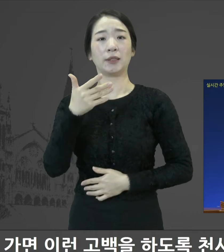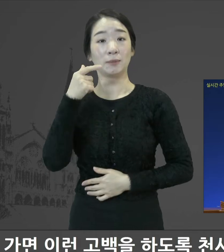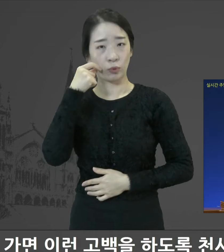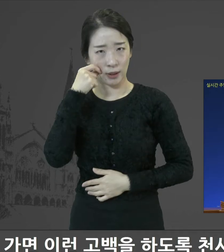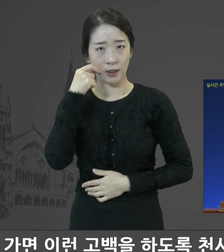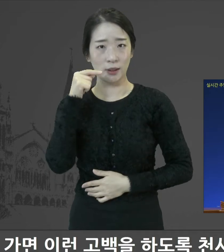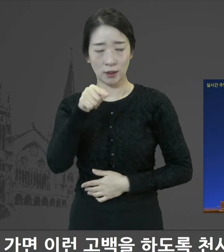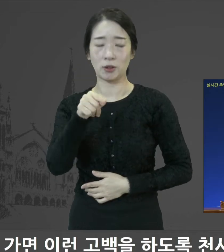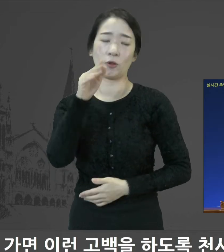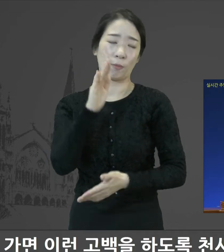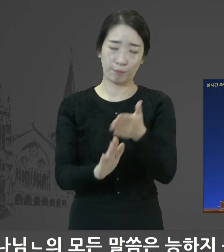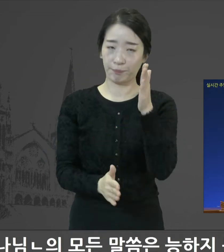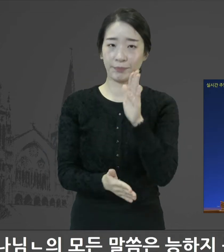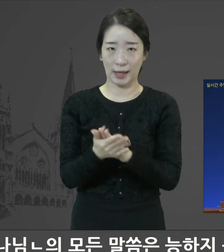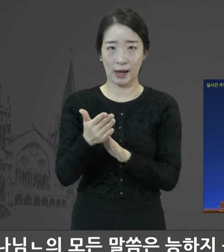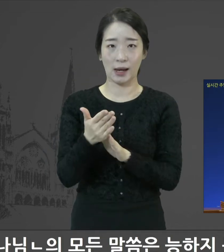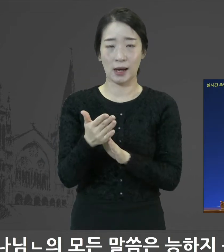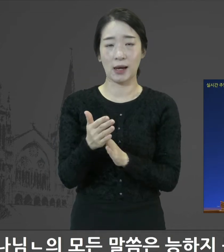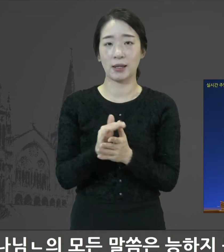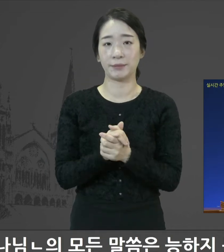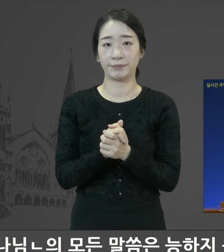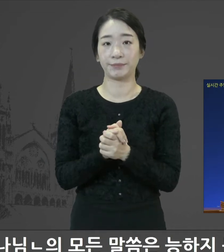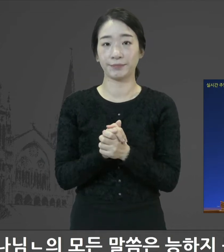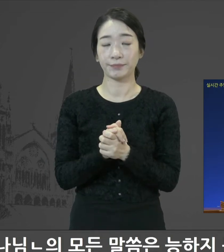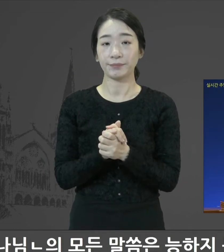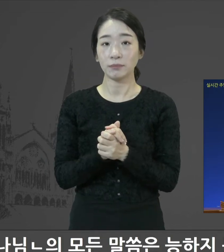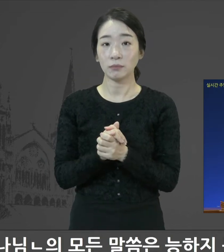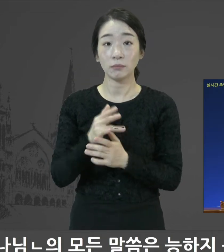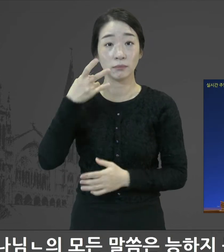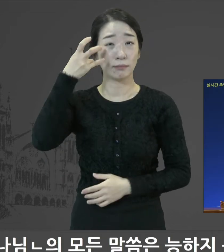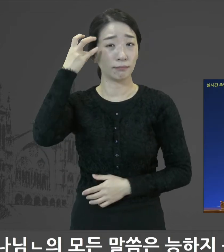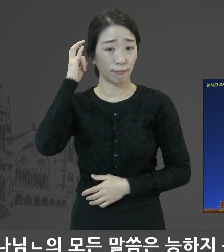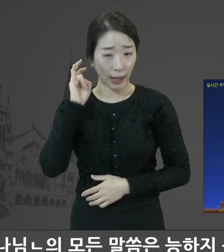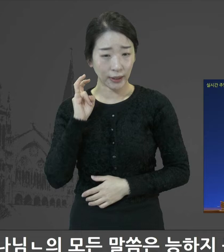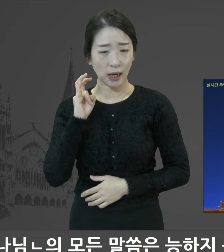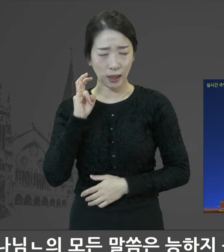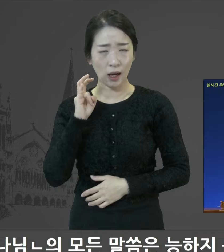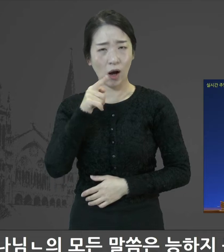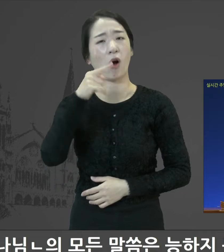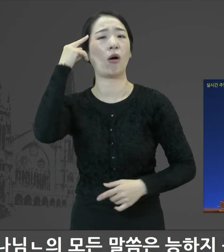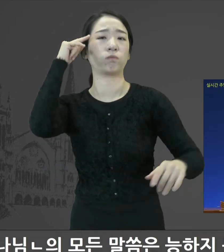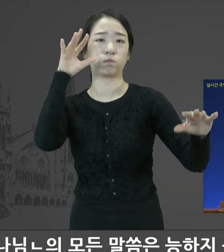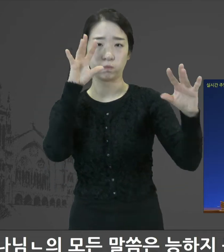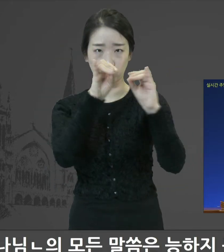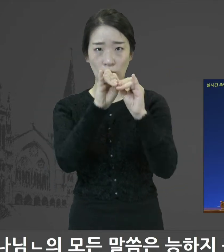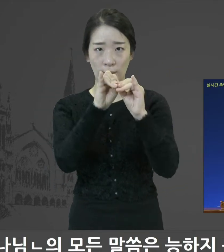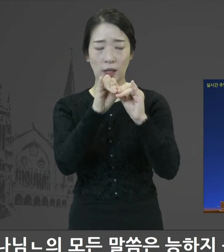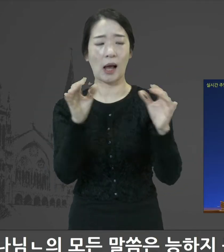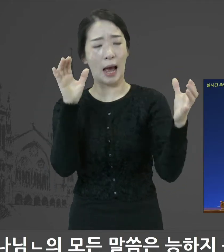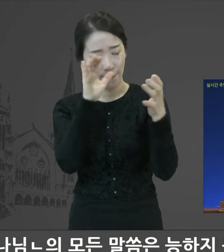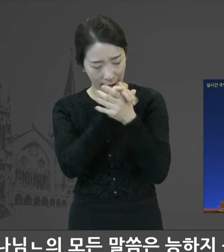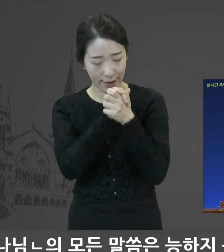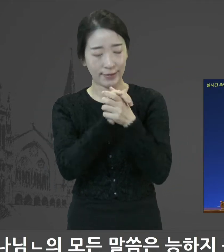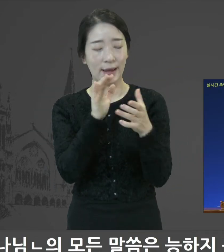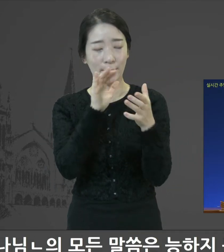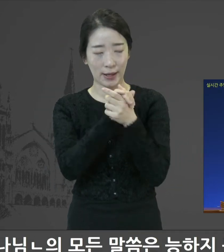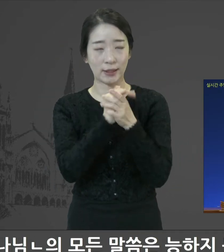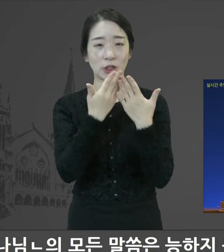못하심이 없느니라. 여기에 마리아가 완전히 동의가 된 겁니다. 아멘 아멘 아멘 한